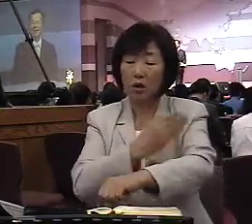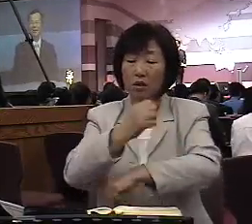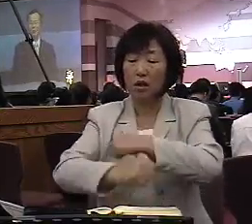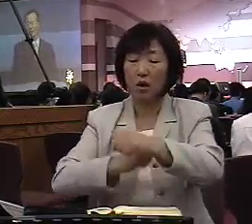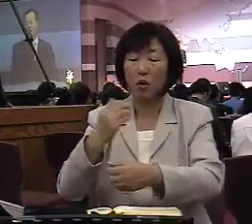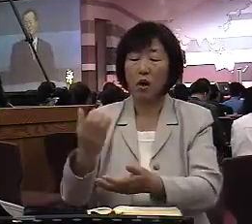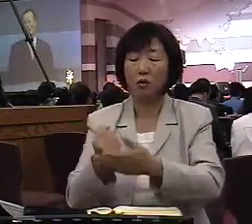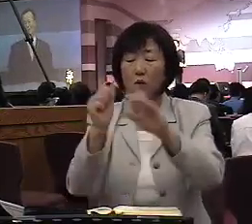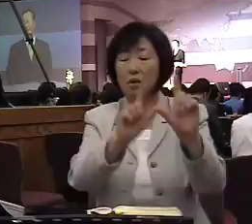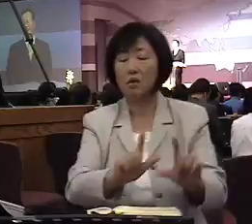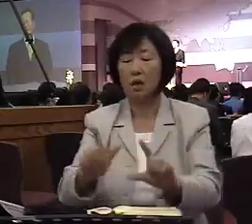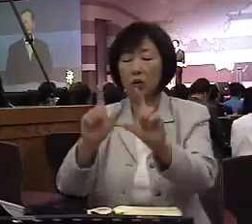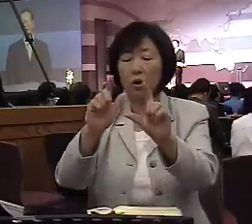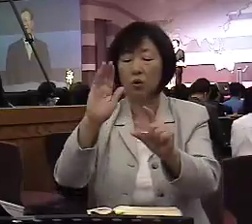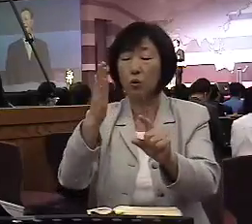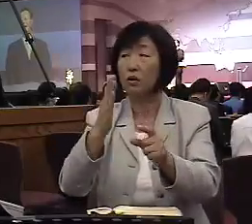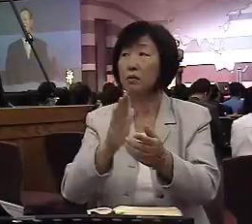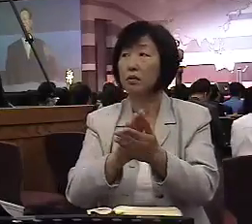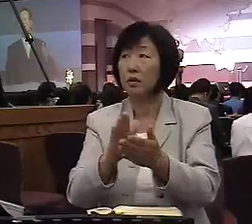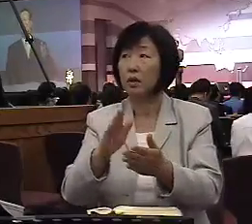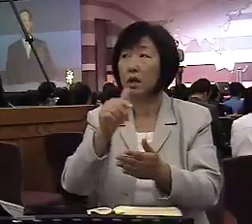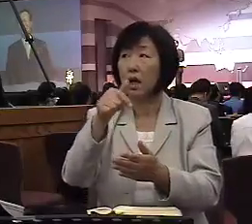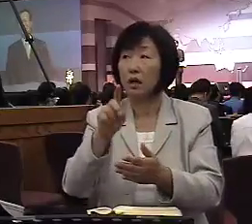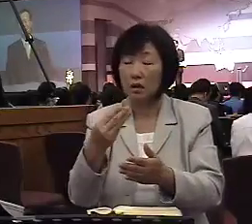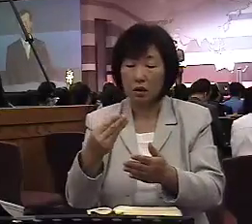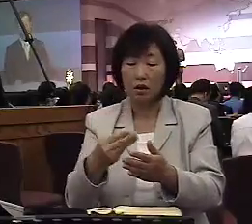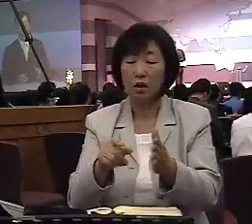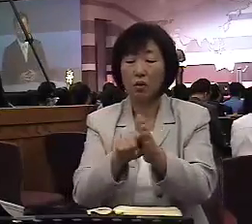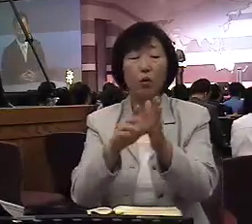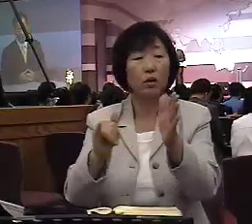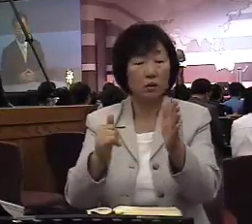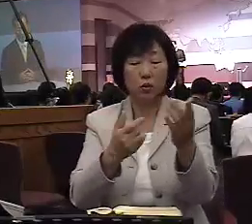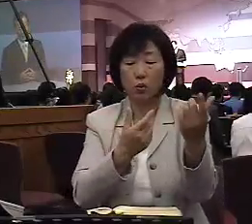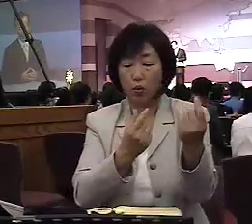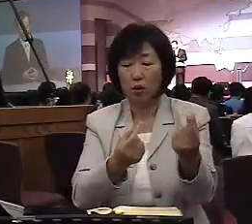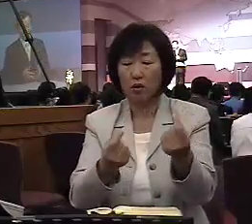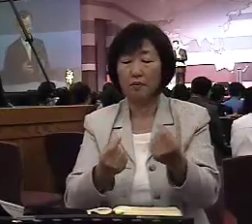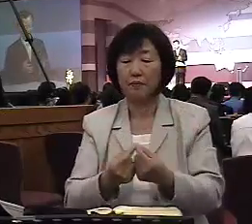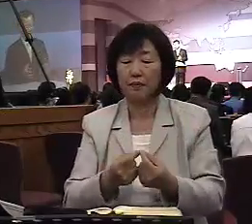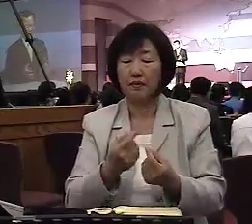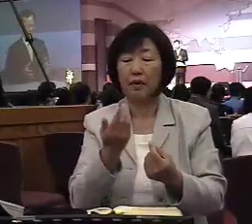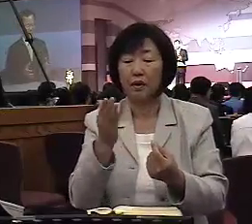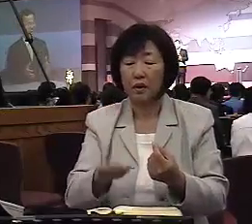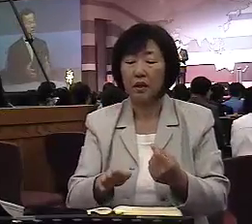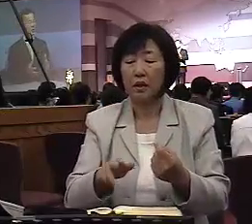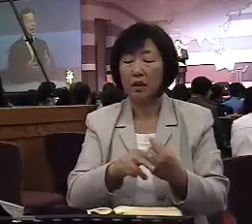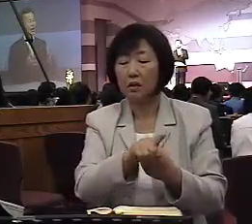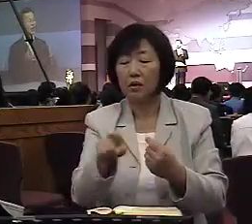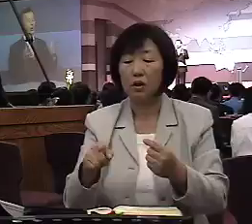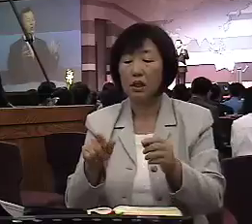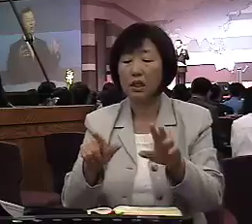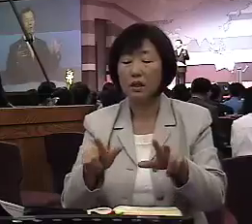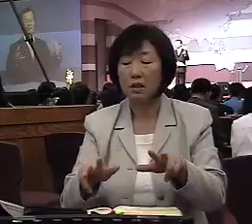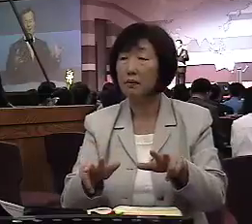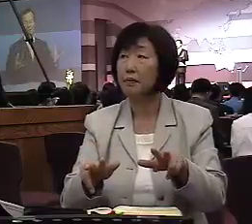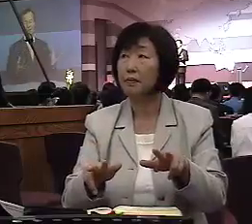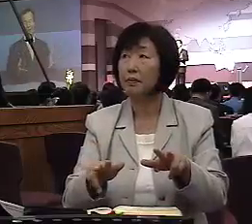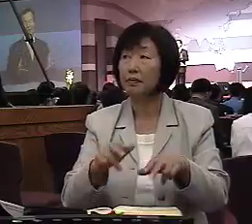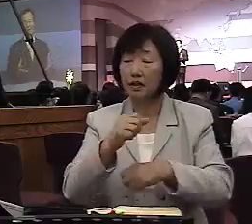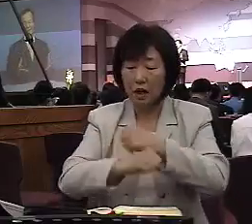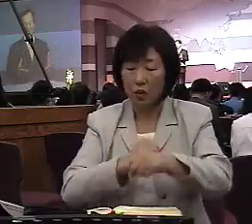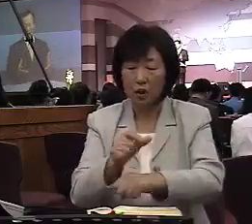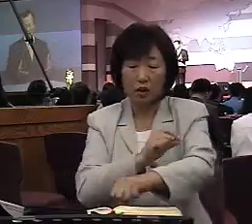살게 되었습니다. 갈라디아 교인도 그랬습니다. 그런데 그들이 지금 그 자유와 특권을